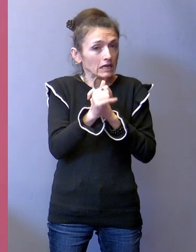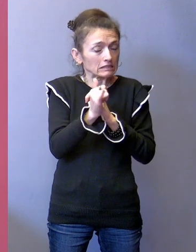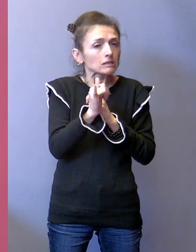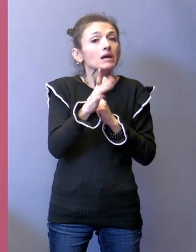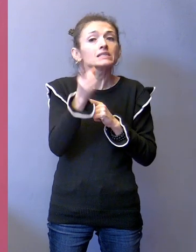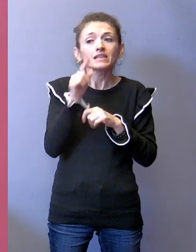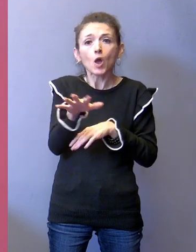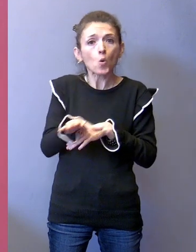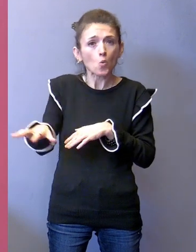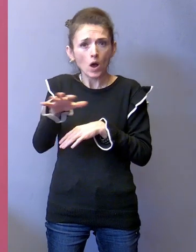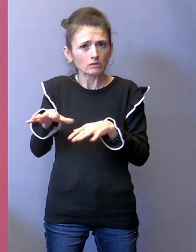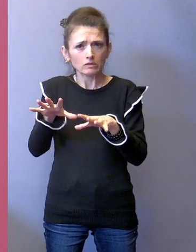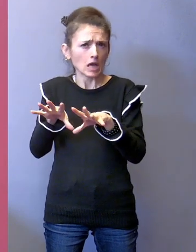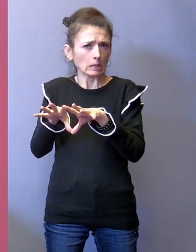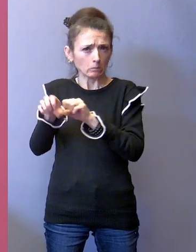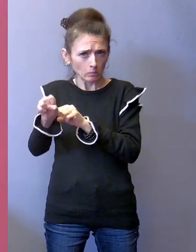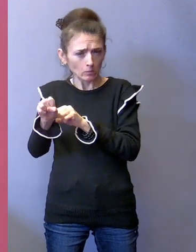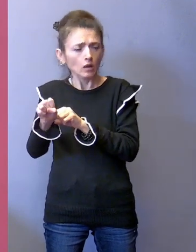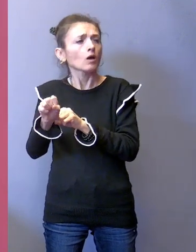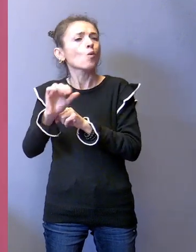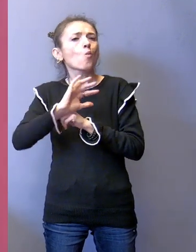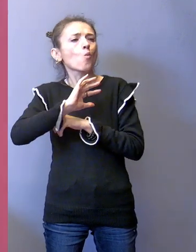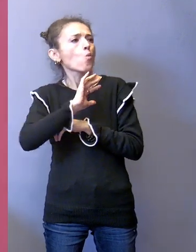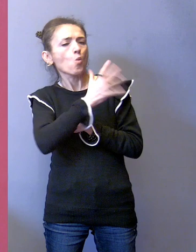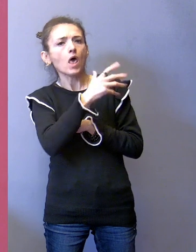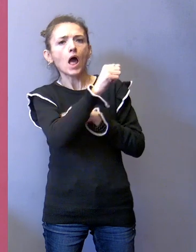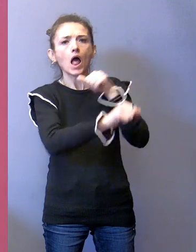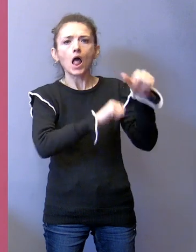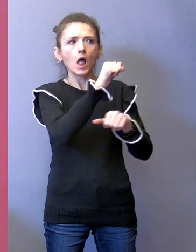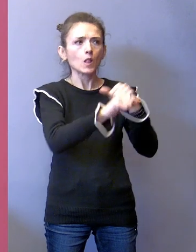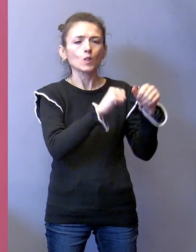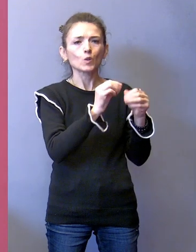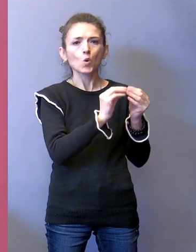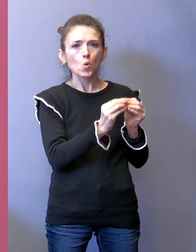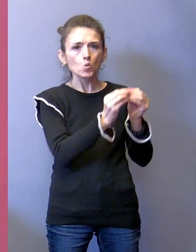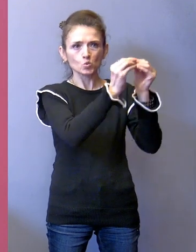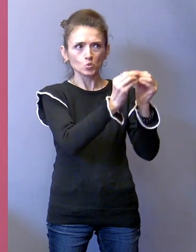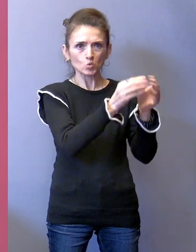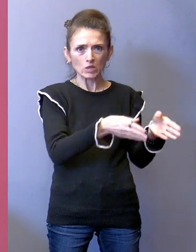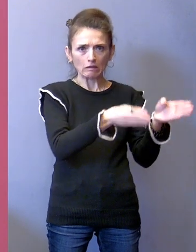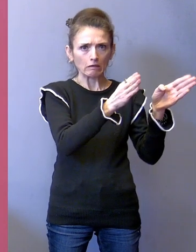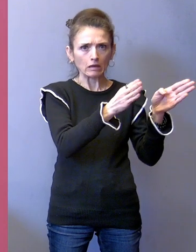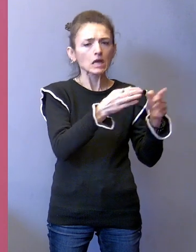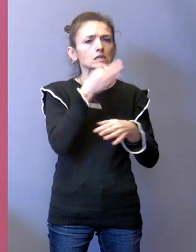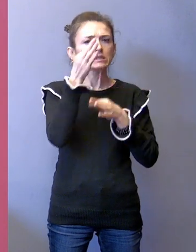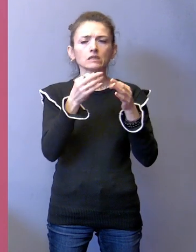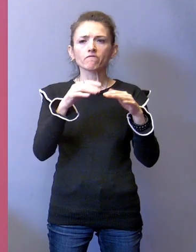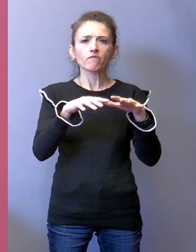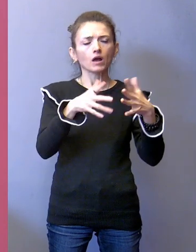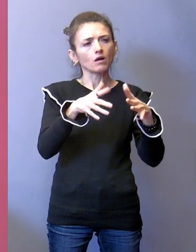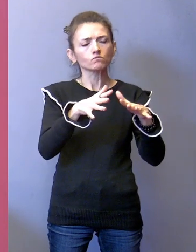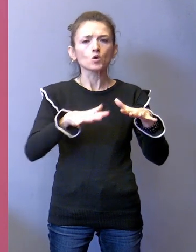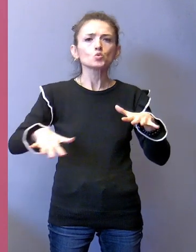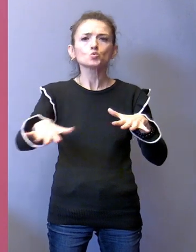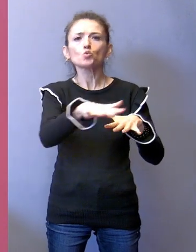e si ricostruisce nell'altro il bilancio su tutto il territorio comunale non cambia Ok bilancio volumetrico di